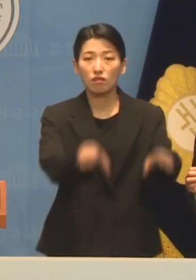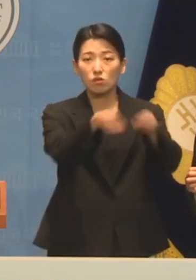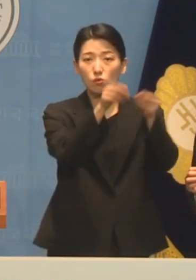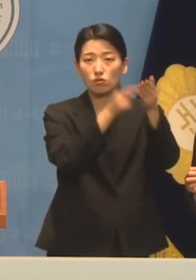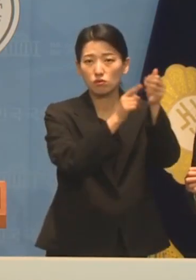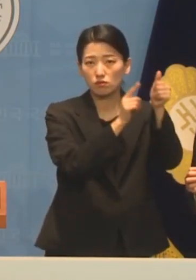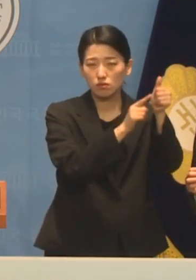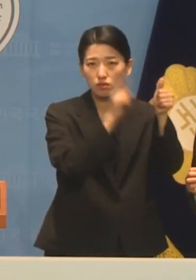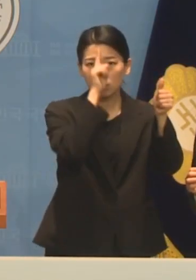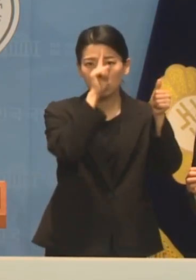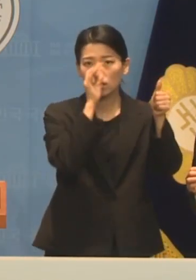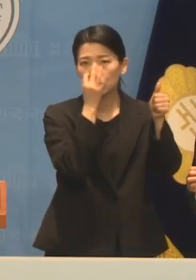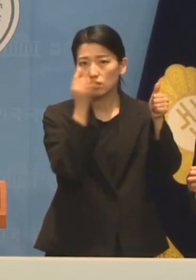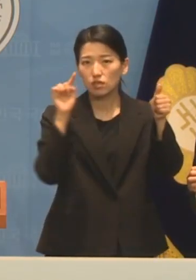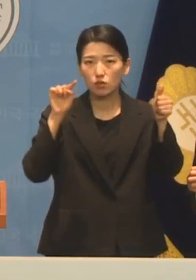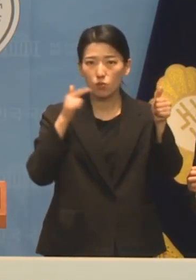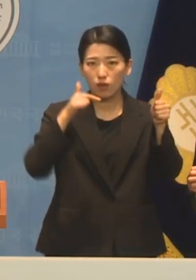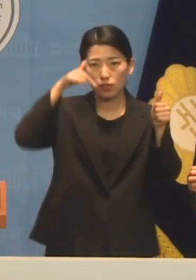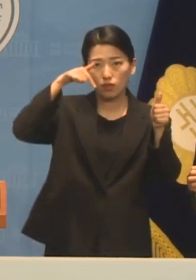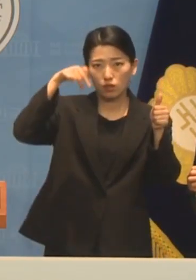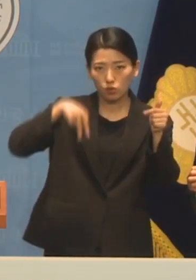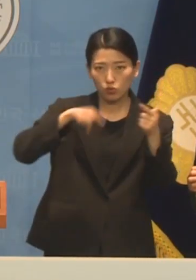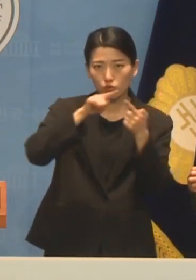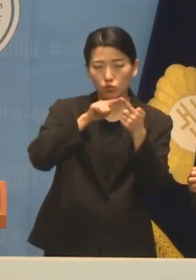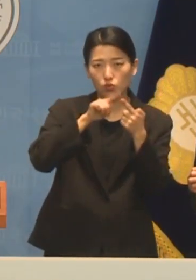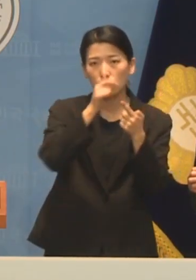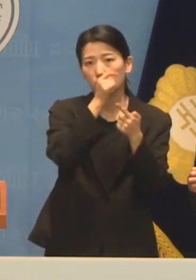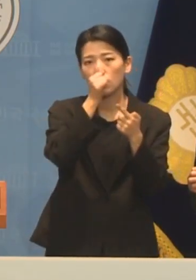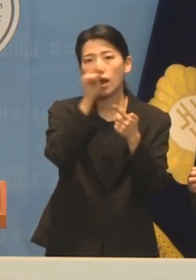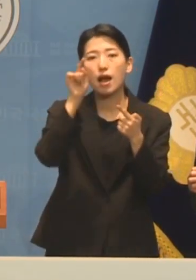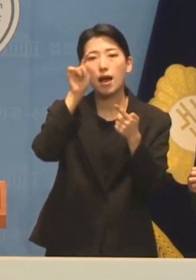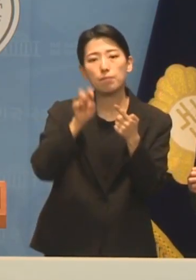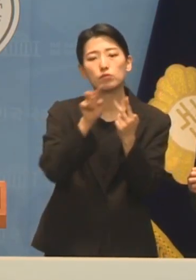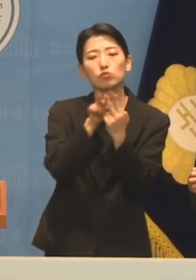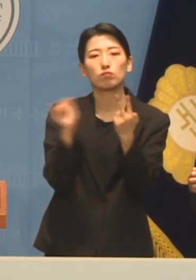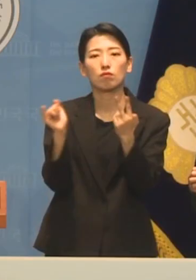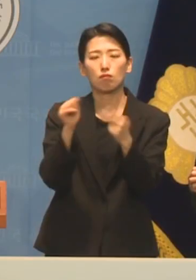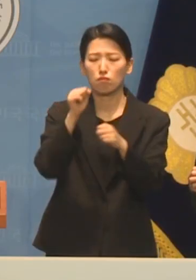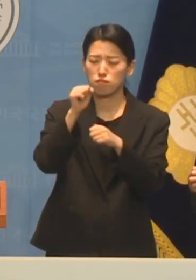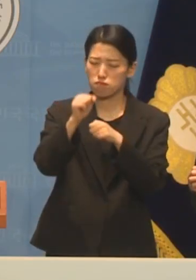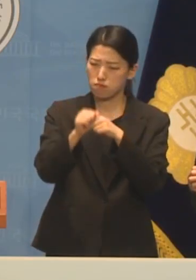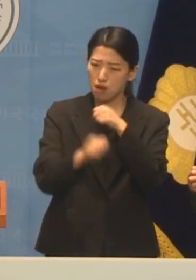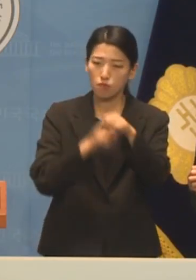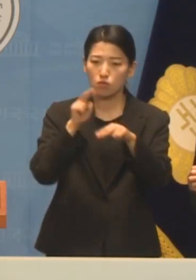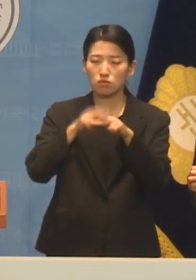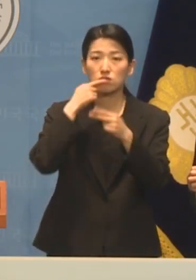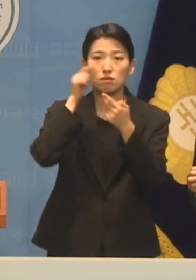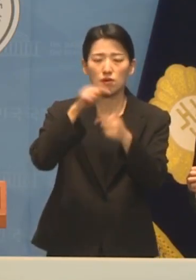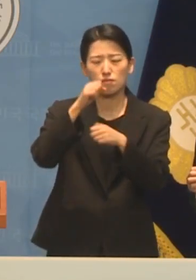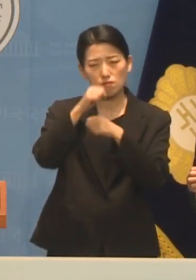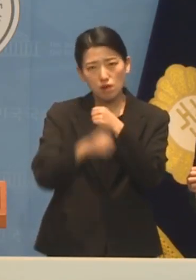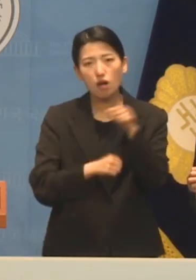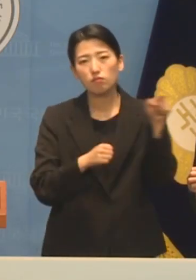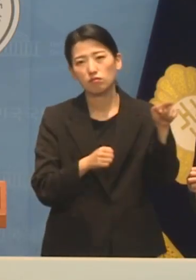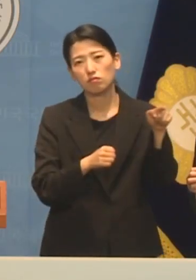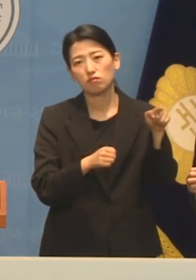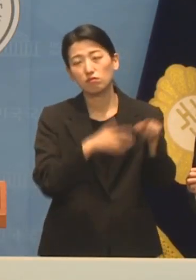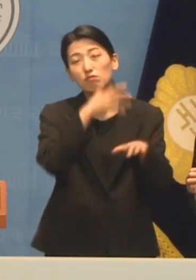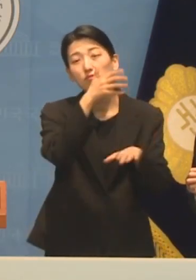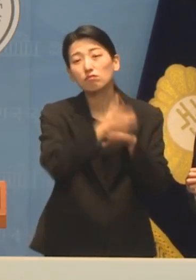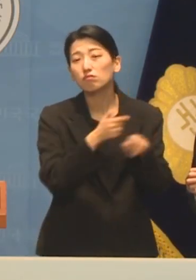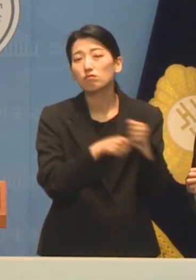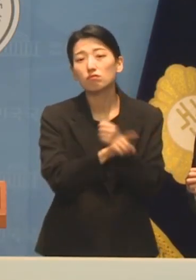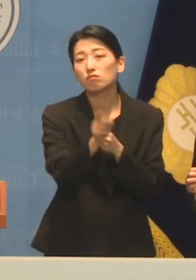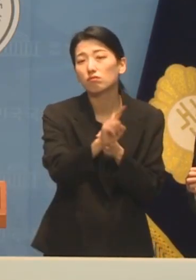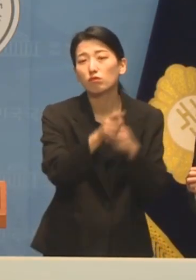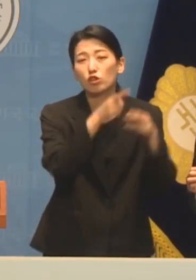법제처장과 함상훈 서울고등법원 부장판사를 마음대로 지명한 것은 월권이며 내란의 연장이나 다름이